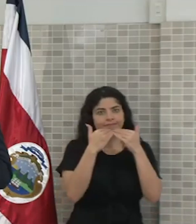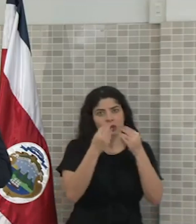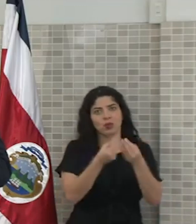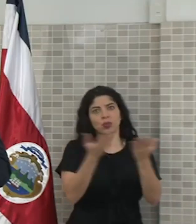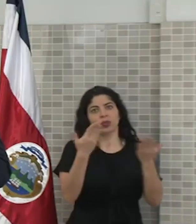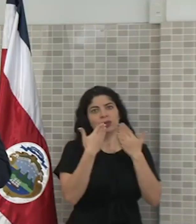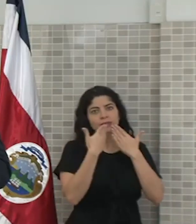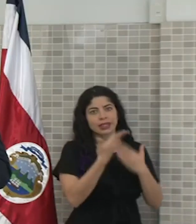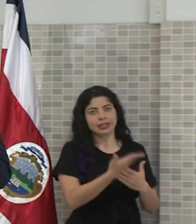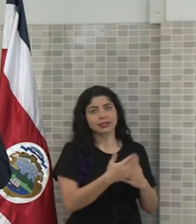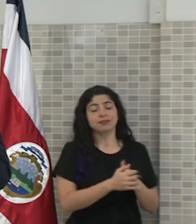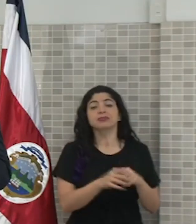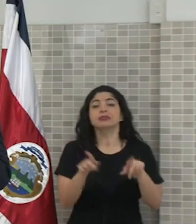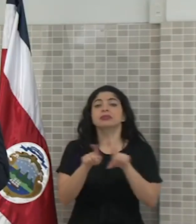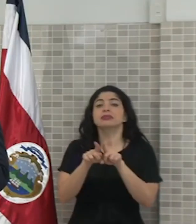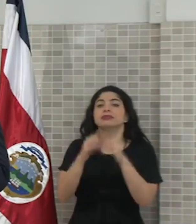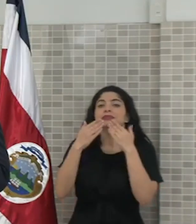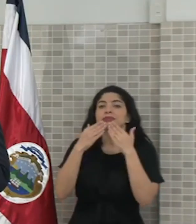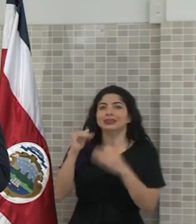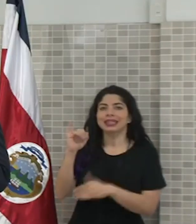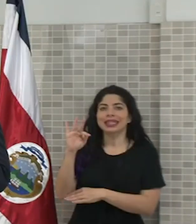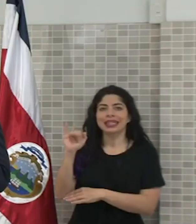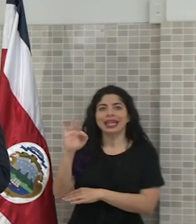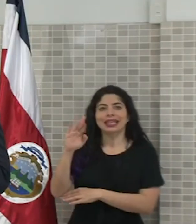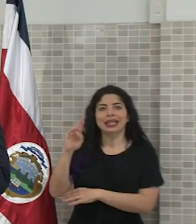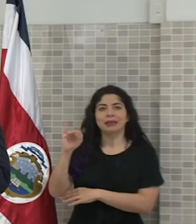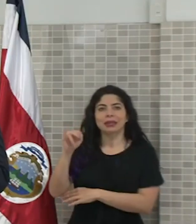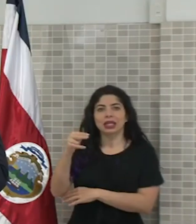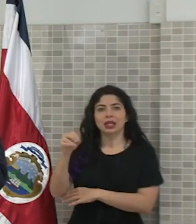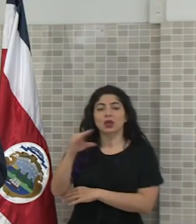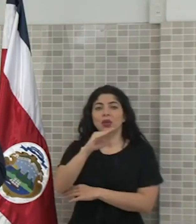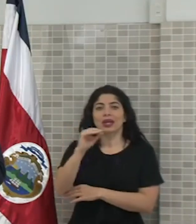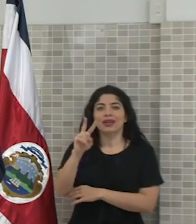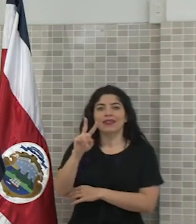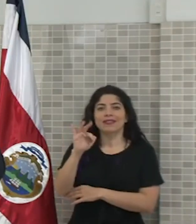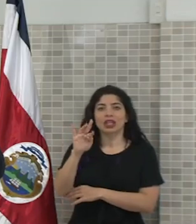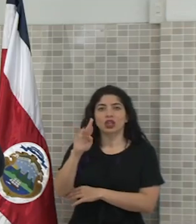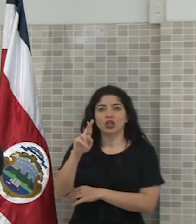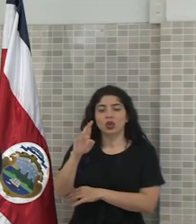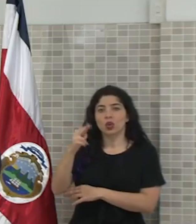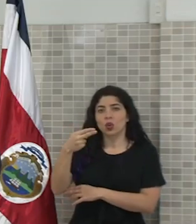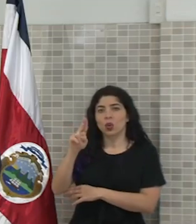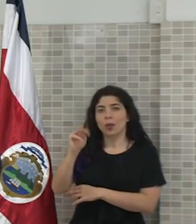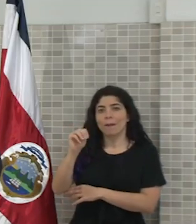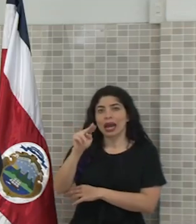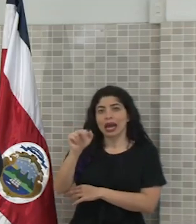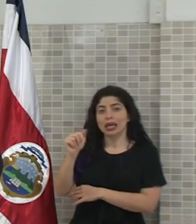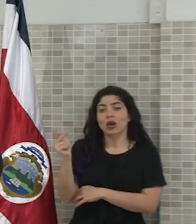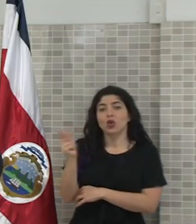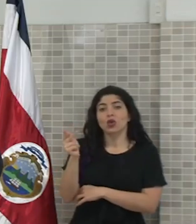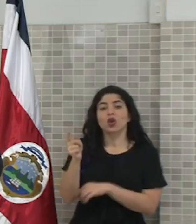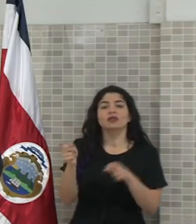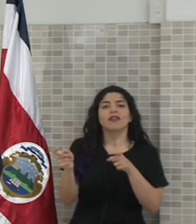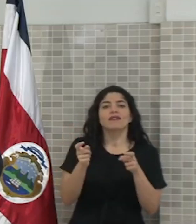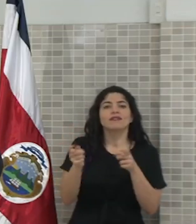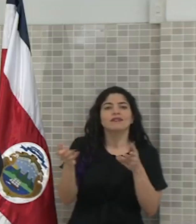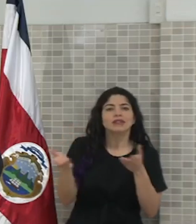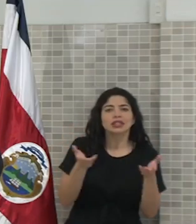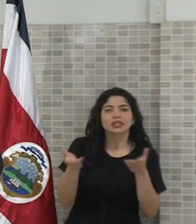de antemano a doña Ilka Tremiño y a don Víctor Umaña, quienes facilitarán el